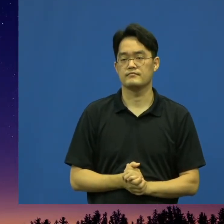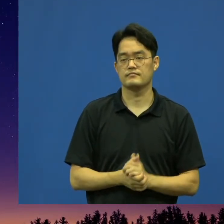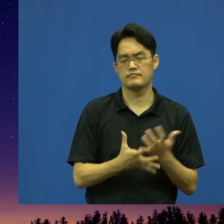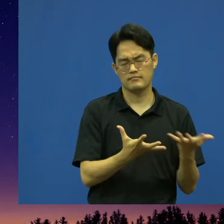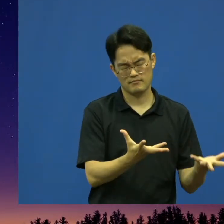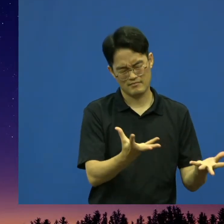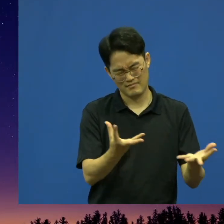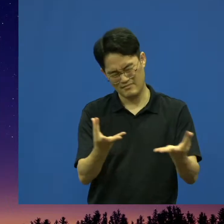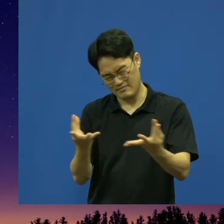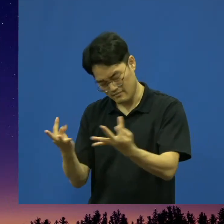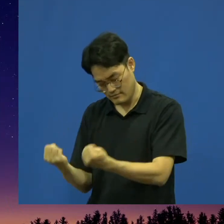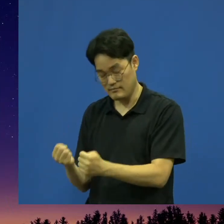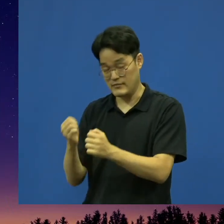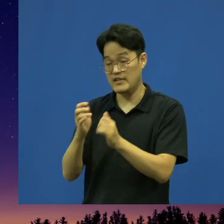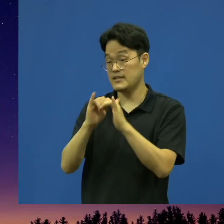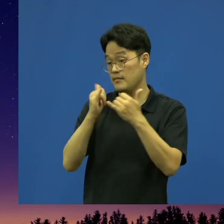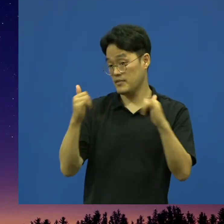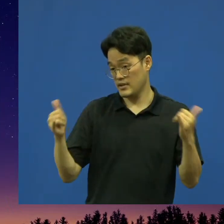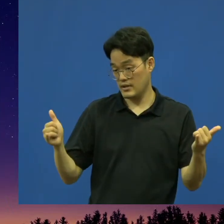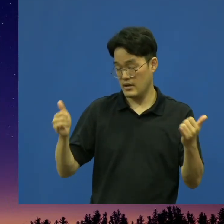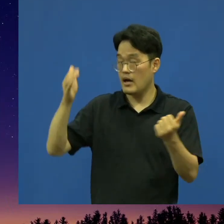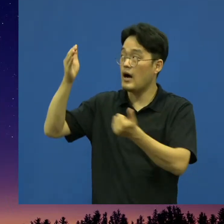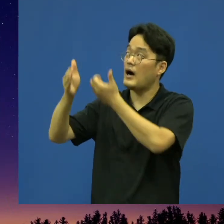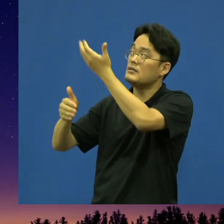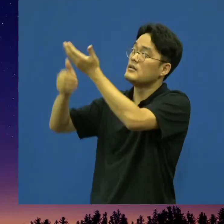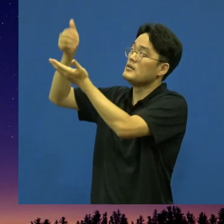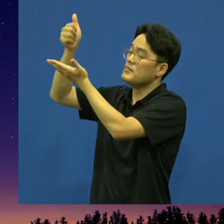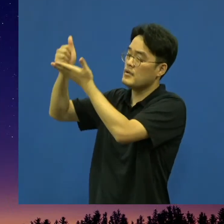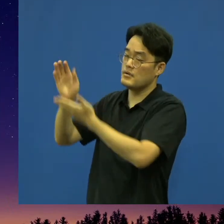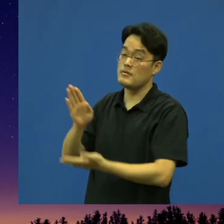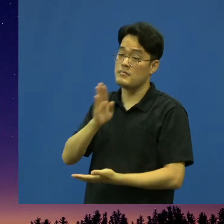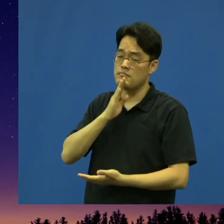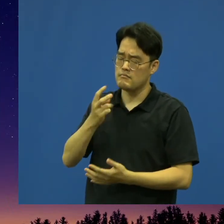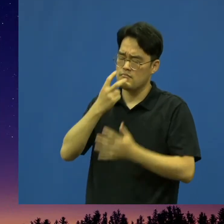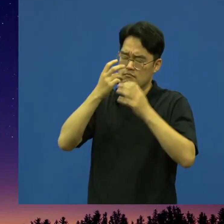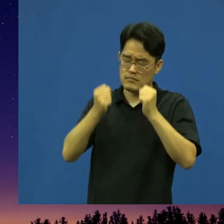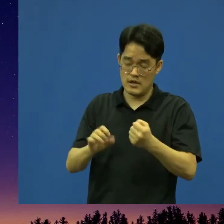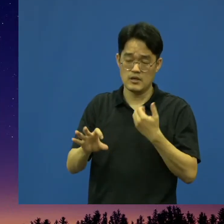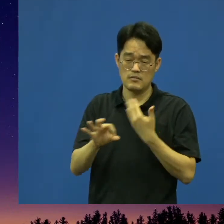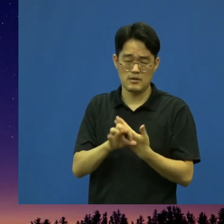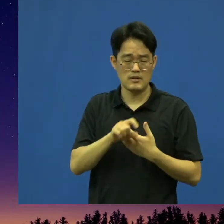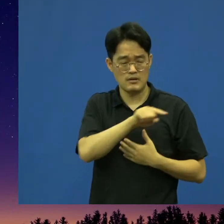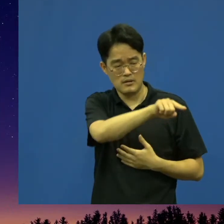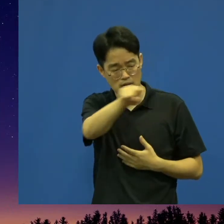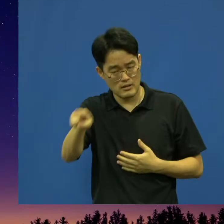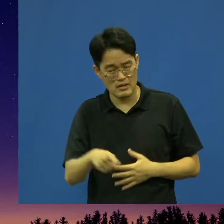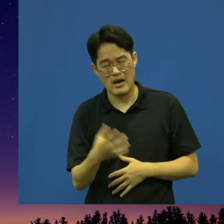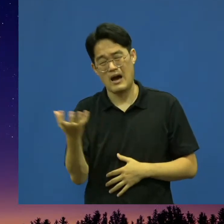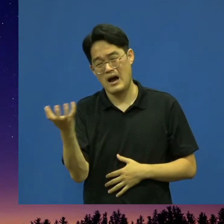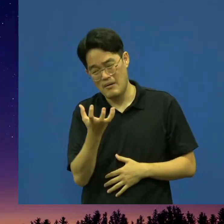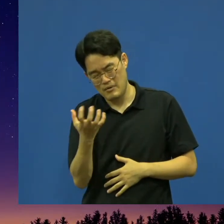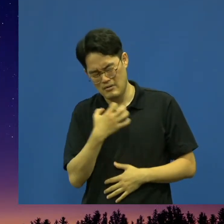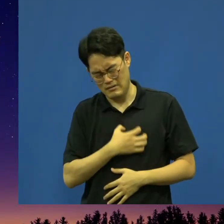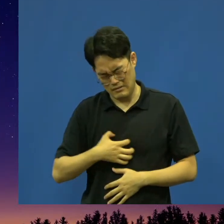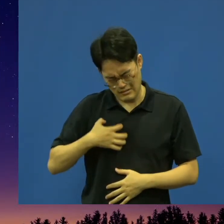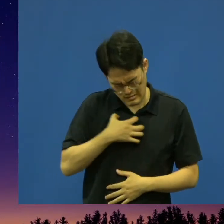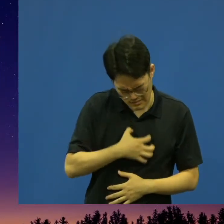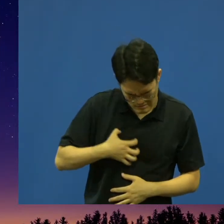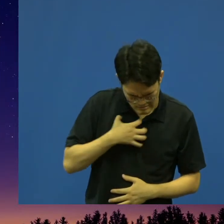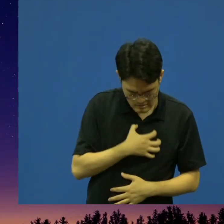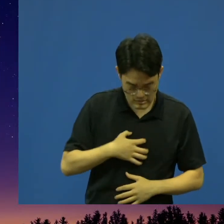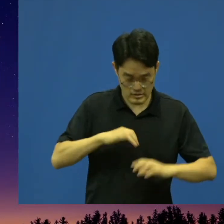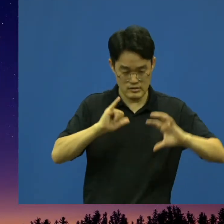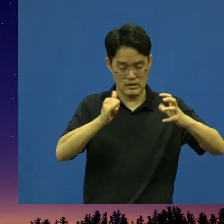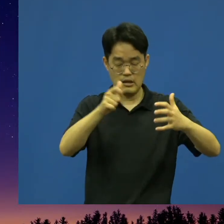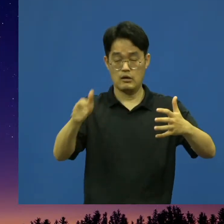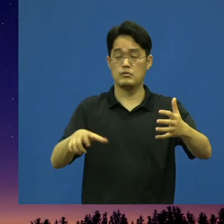많은 사람들이 하나님이 정말 계시면 이 아프고 이 고통스러운 세상을